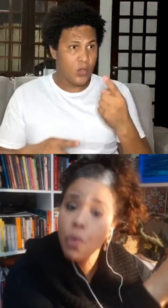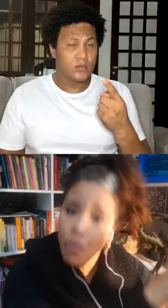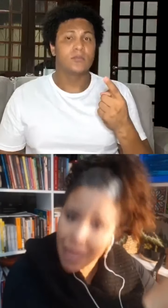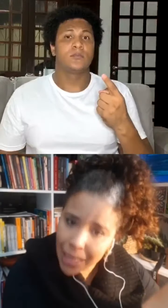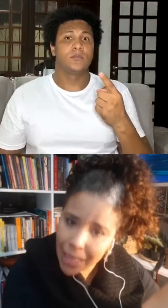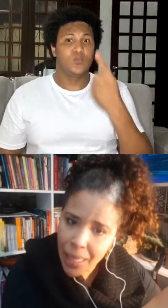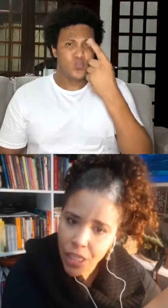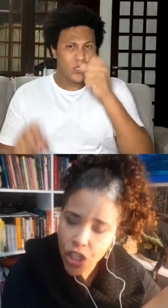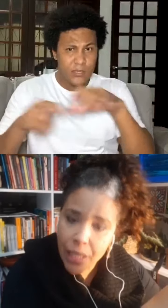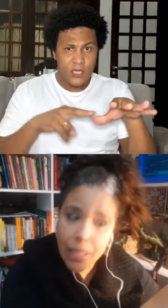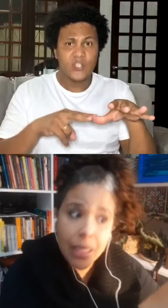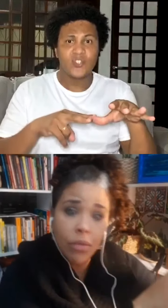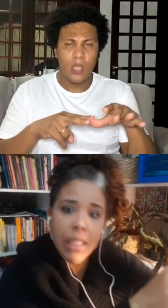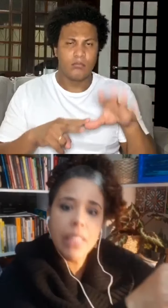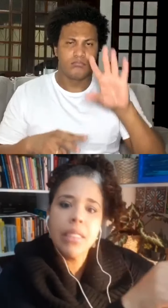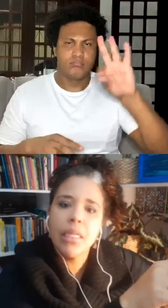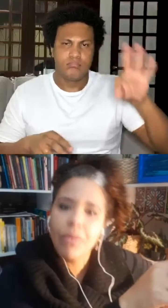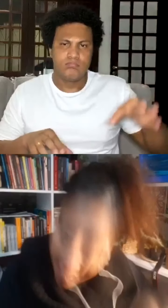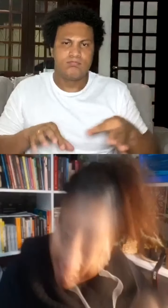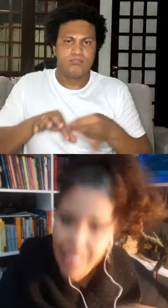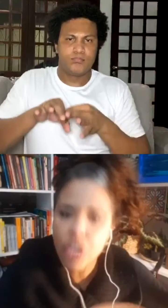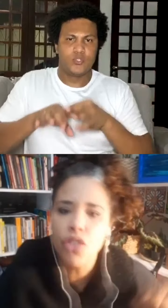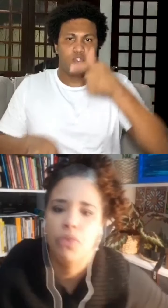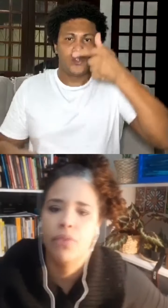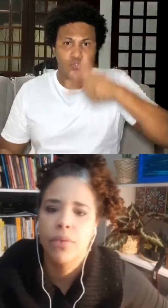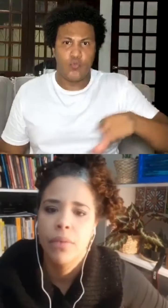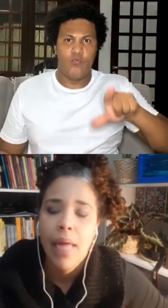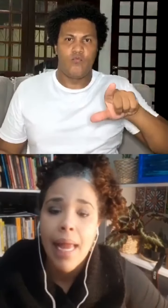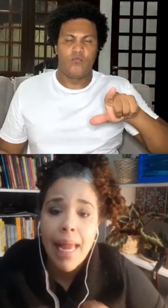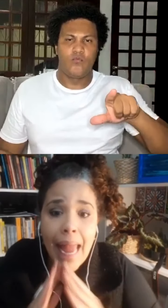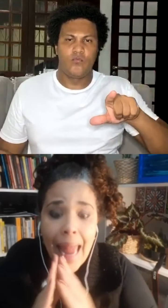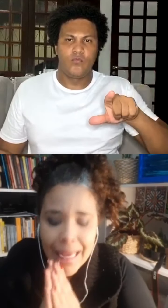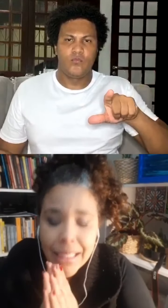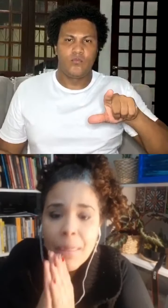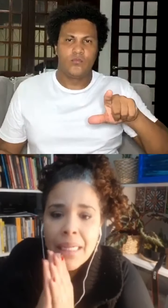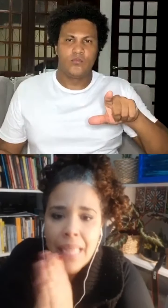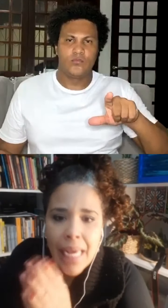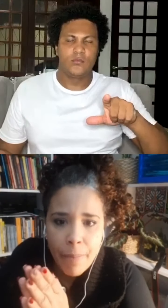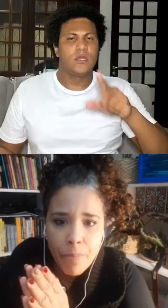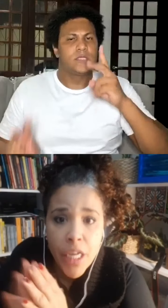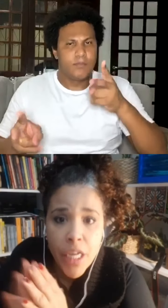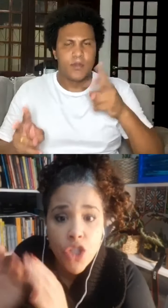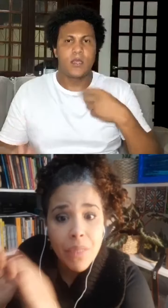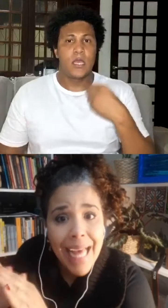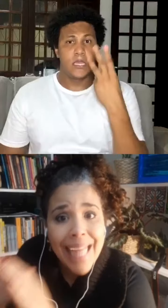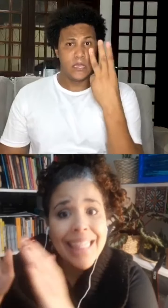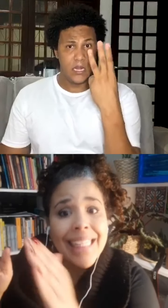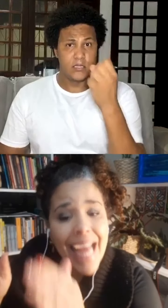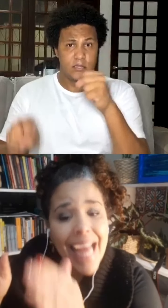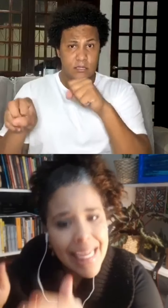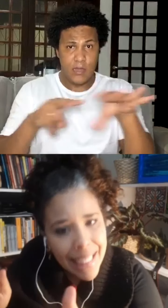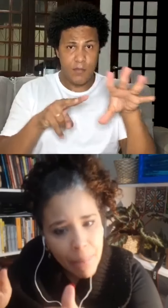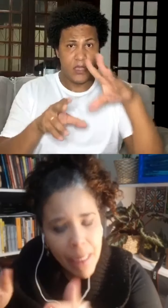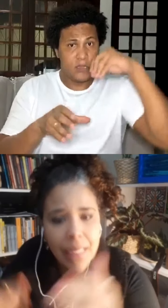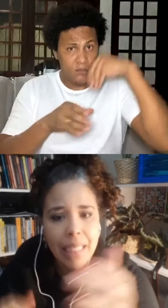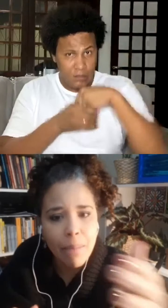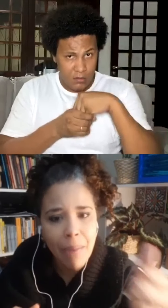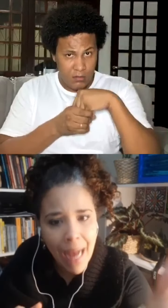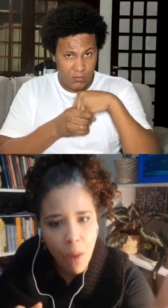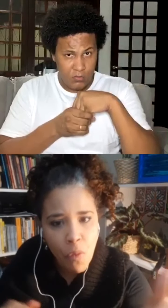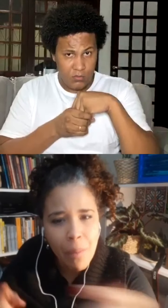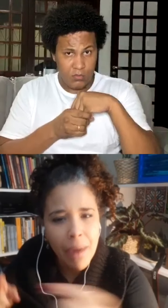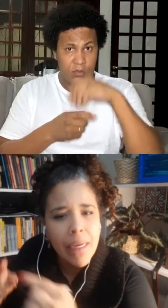uma semana descansando e insiro na terça de novo. Essa maneira de usar 3 semanas e